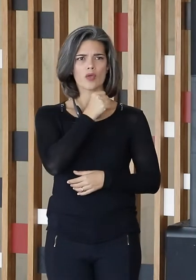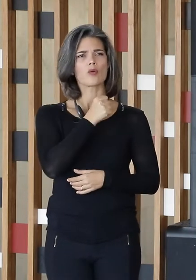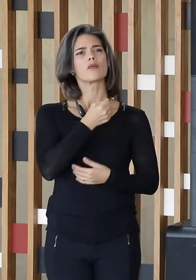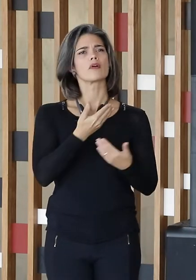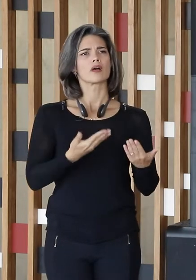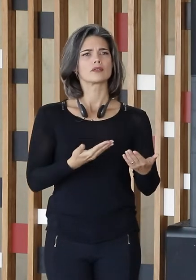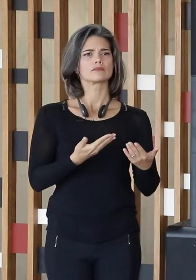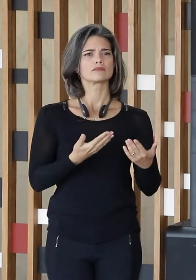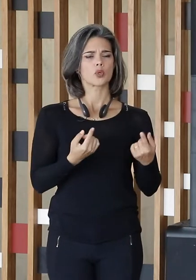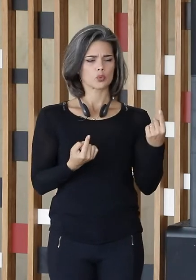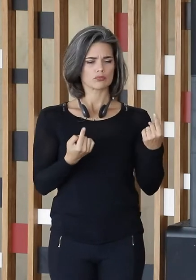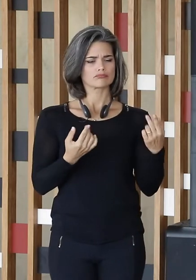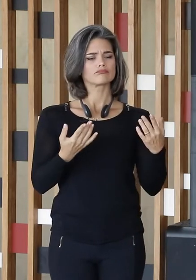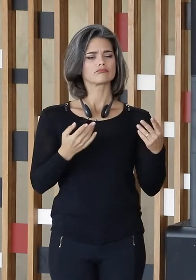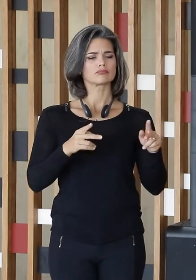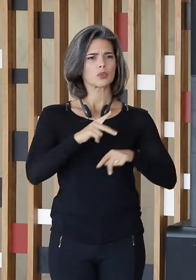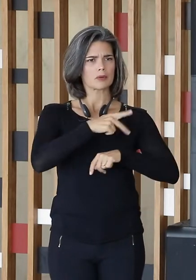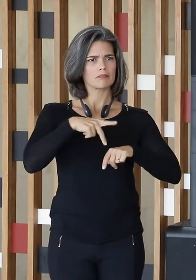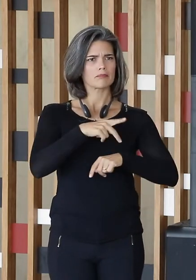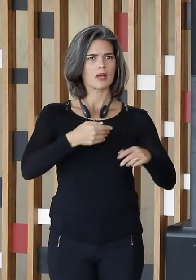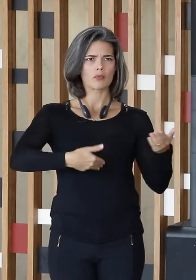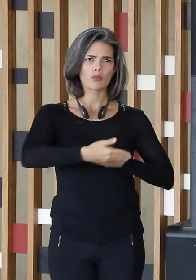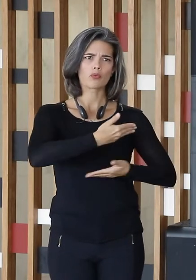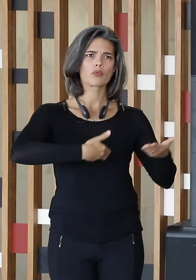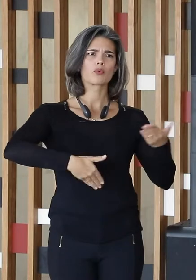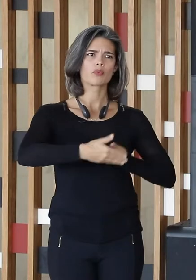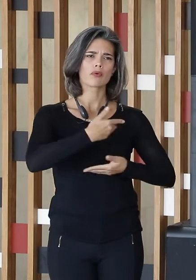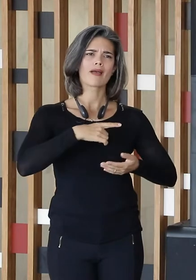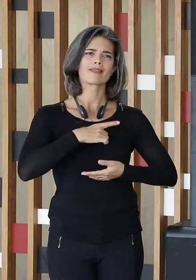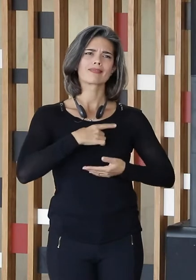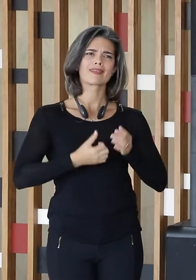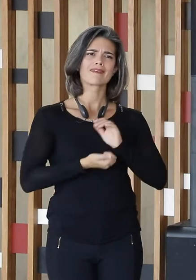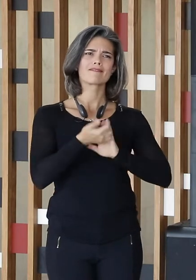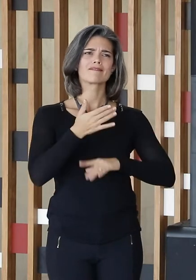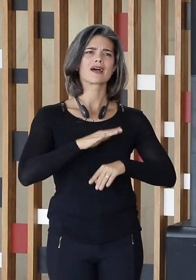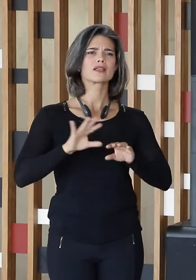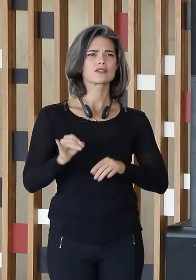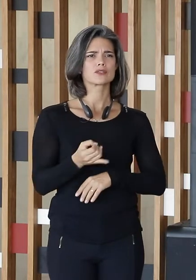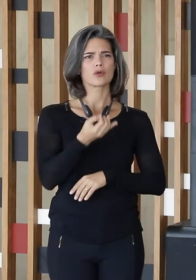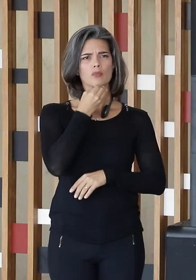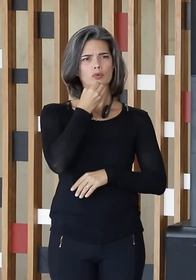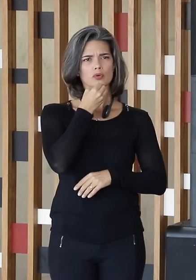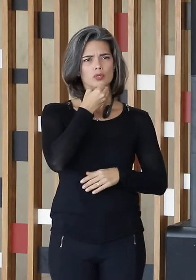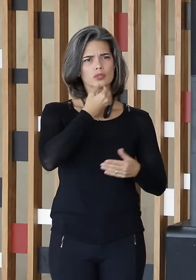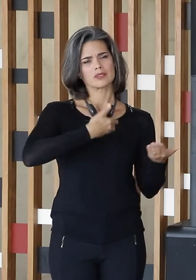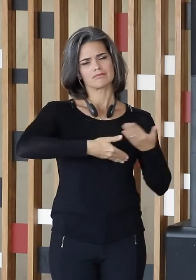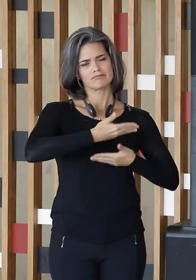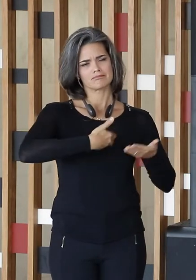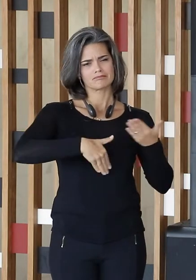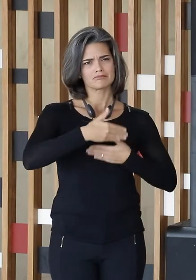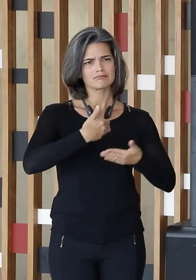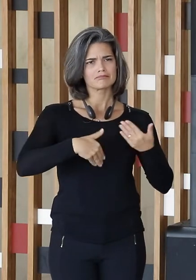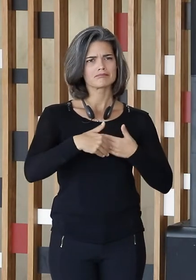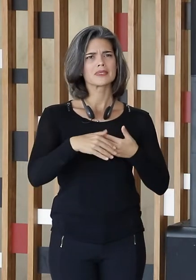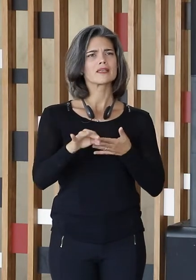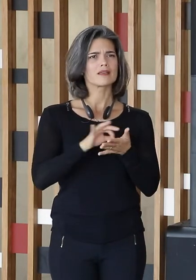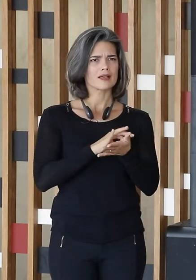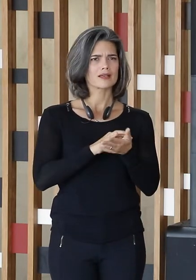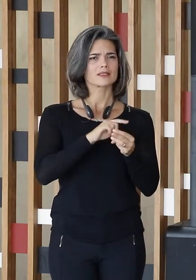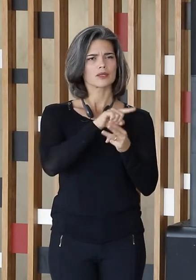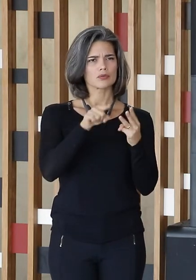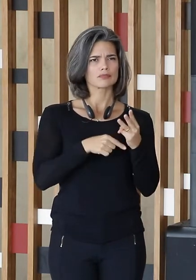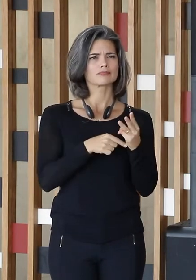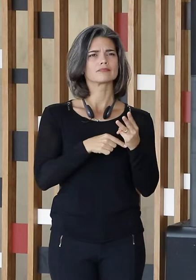estado da cooperação bilateral pode ser medida pela quantidade de atos que nós pudemos assinar no dia de hoje, mas dizer também